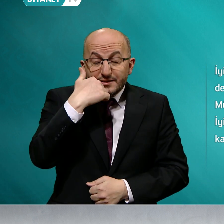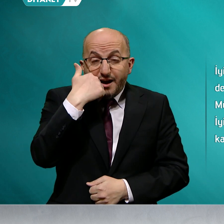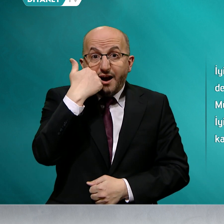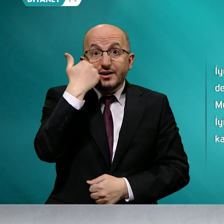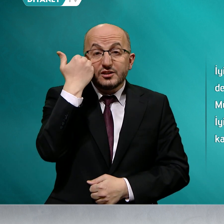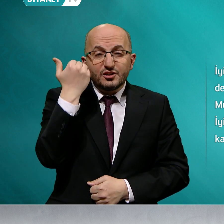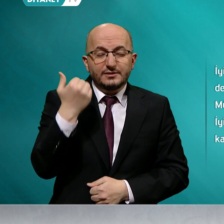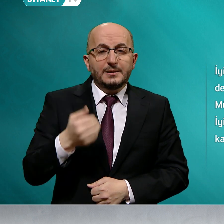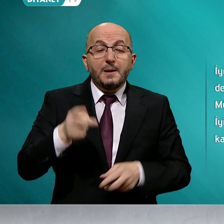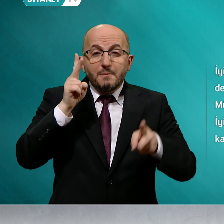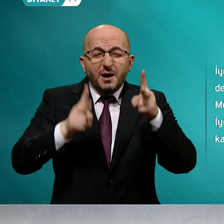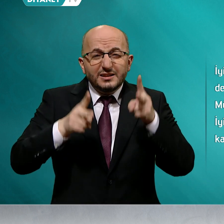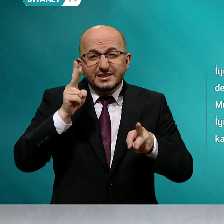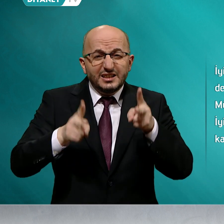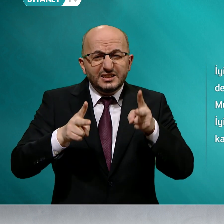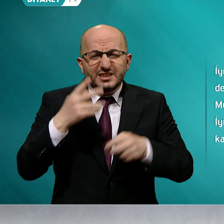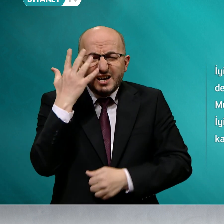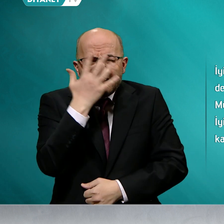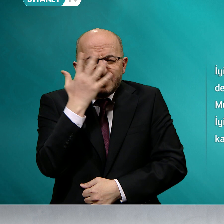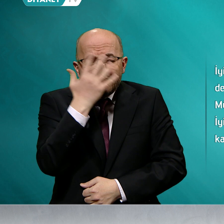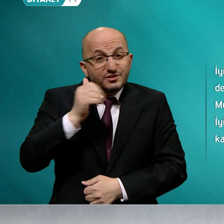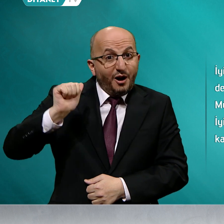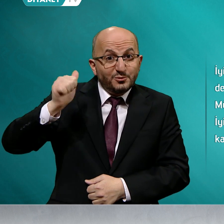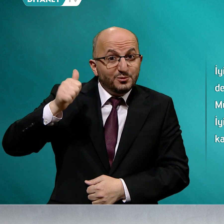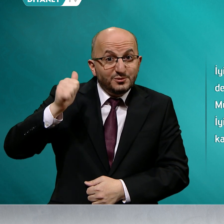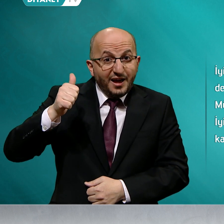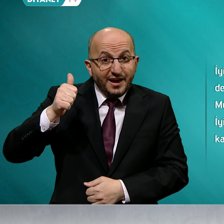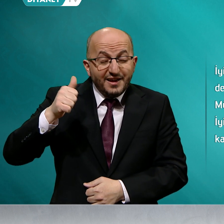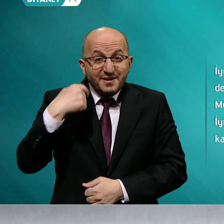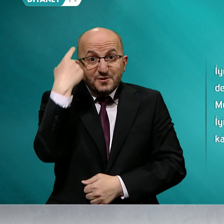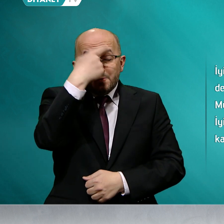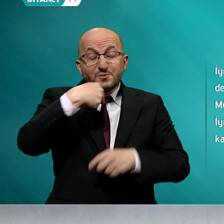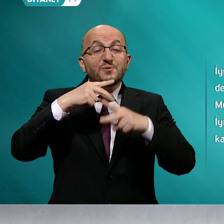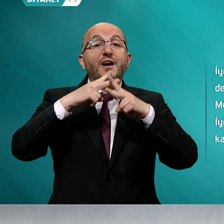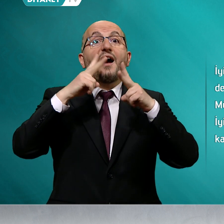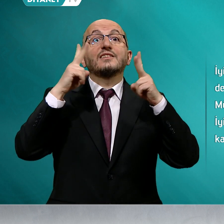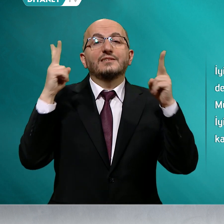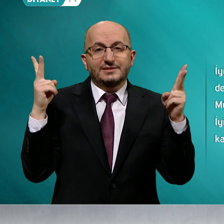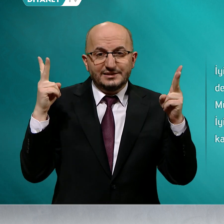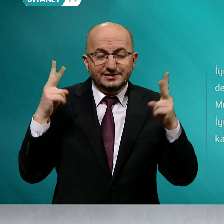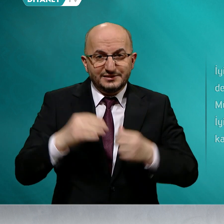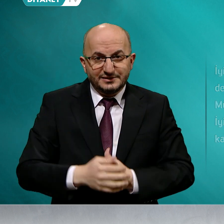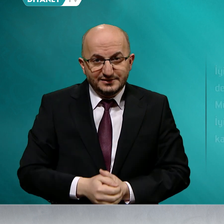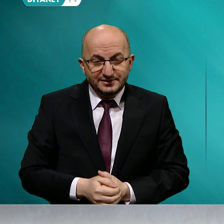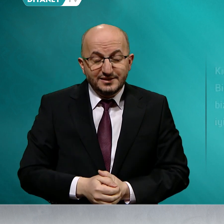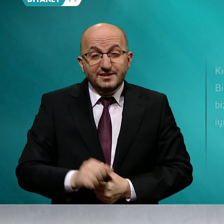yüzlerin ağaracağı, bazılarının ise kararacağı günde yüz